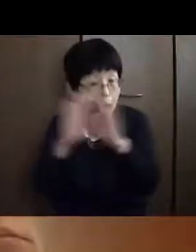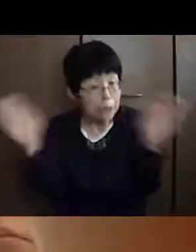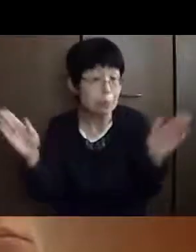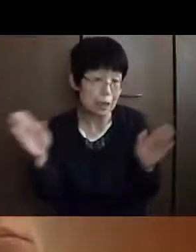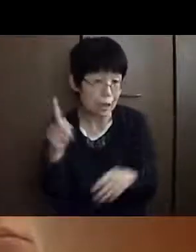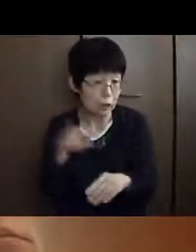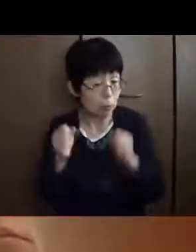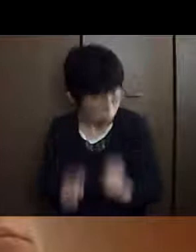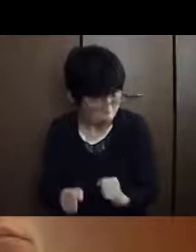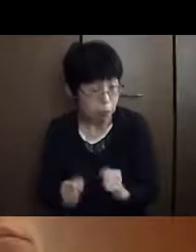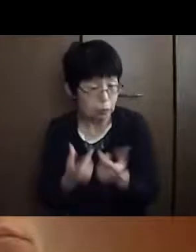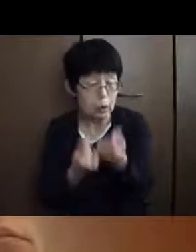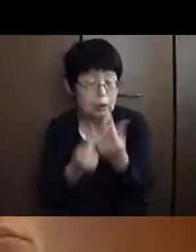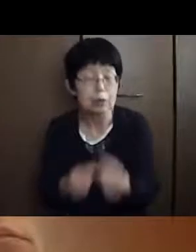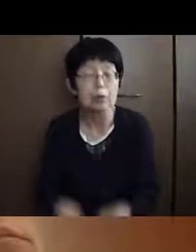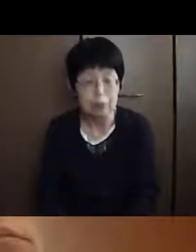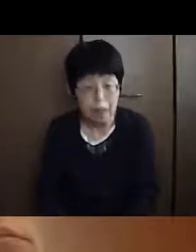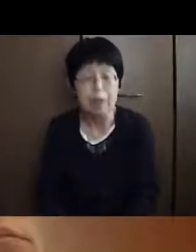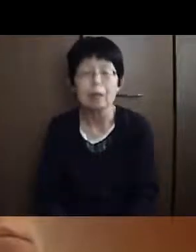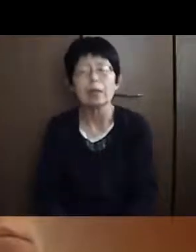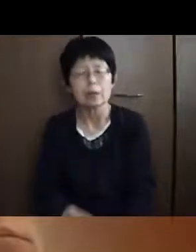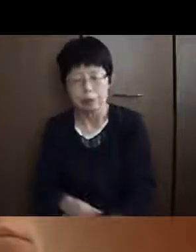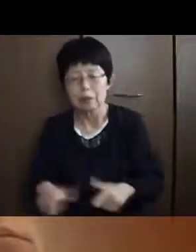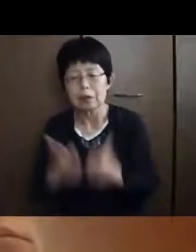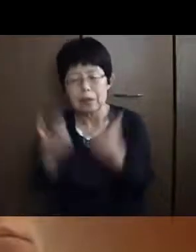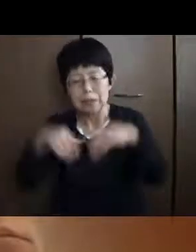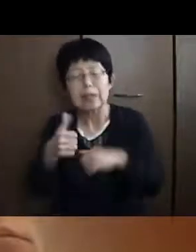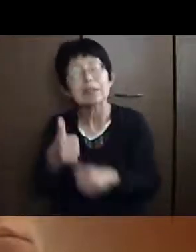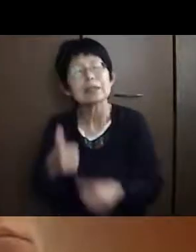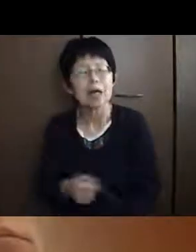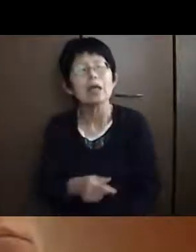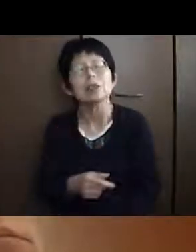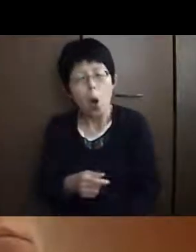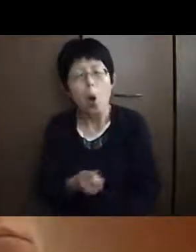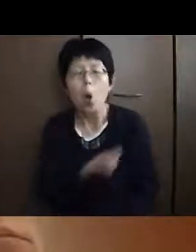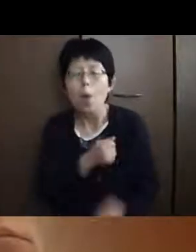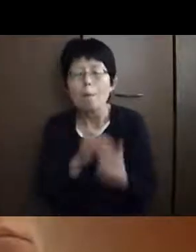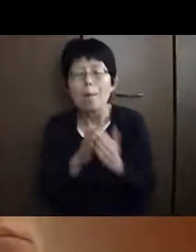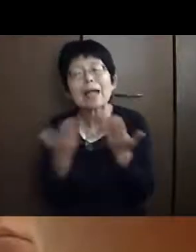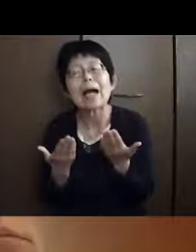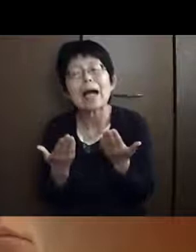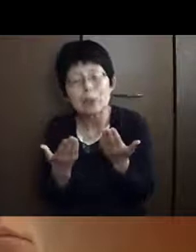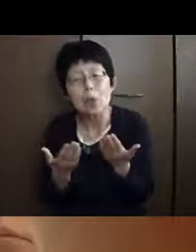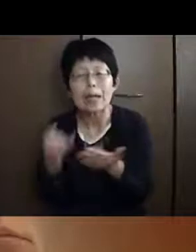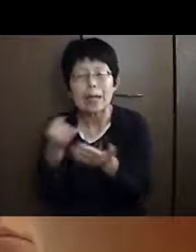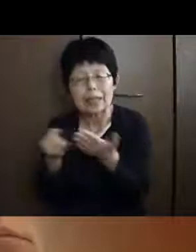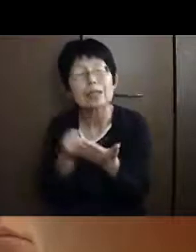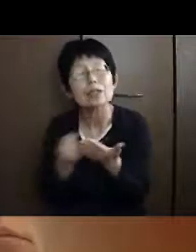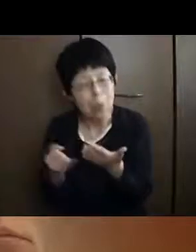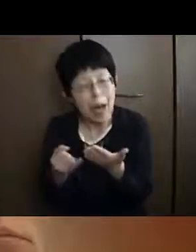ストとか漫画っていうのはね、伝える力がすごく大きいっていうこと、強いっていうことを僕は今回感じたんですね。 確かに確